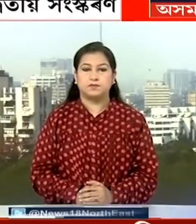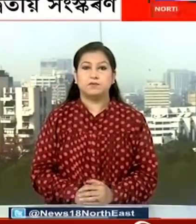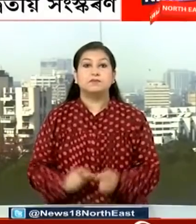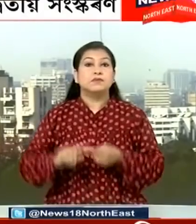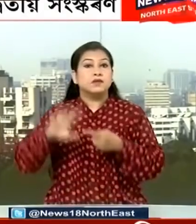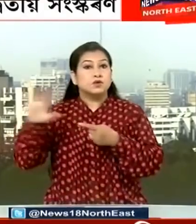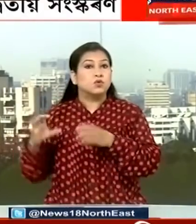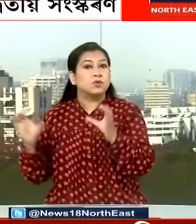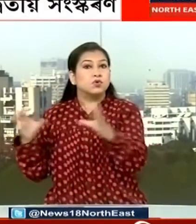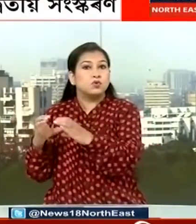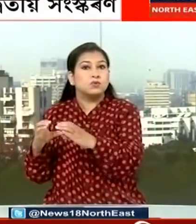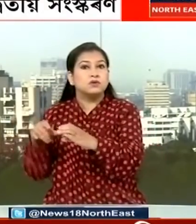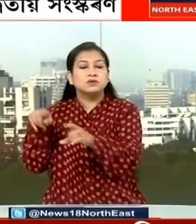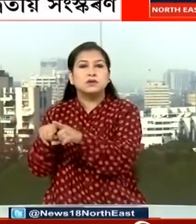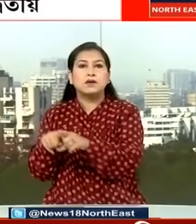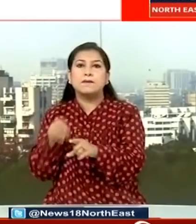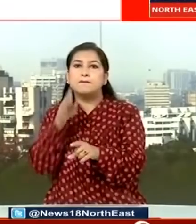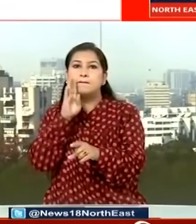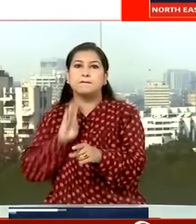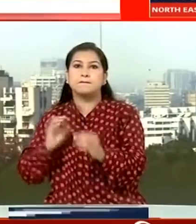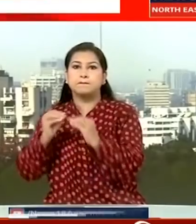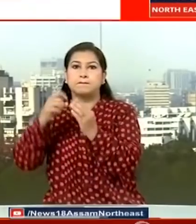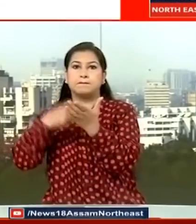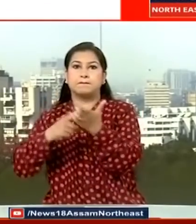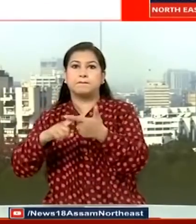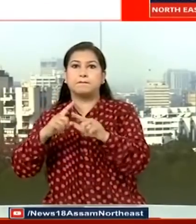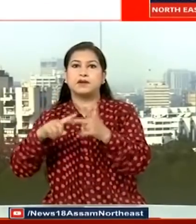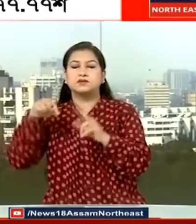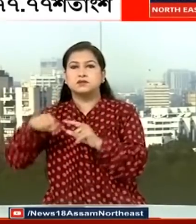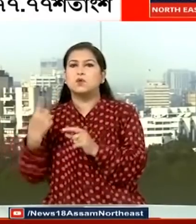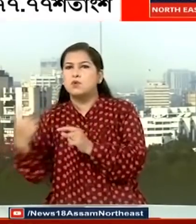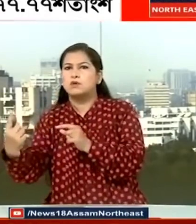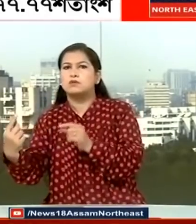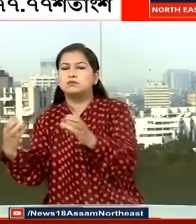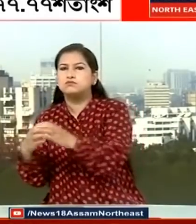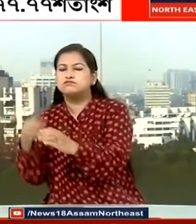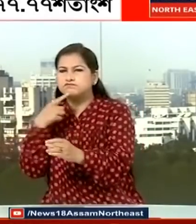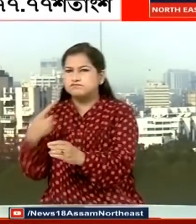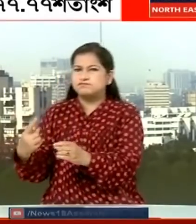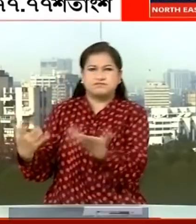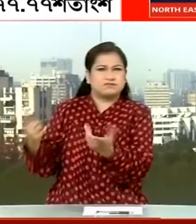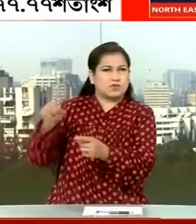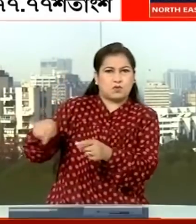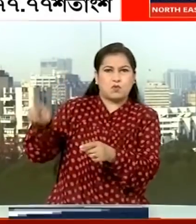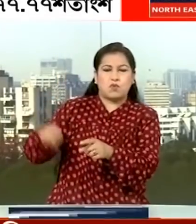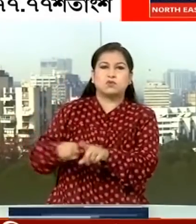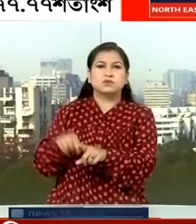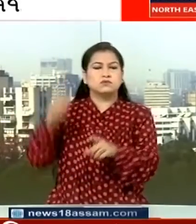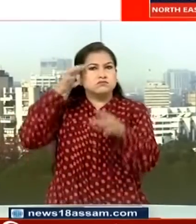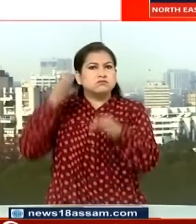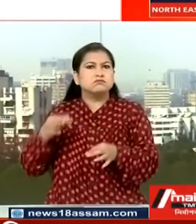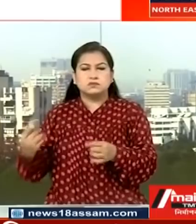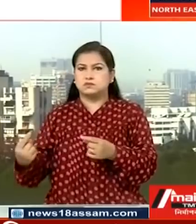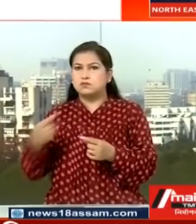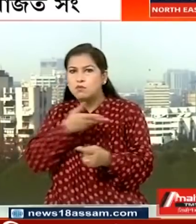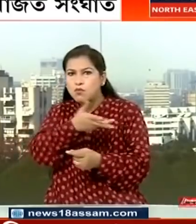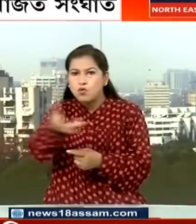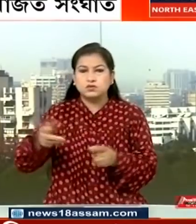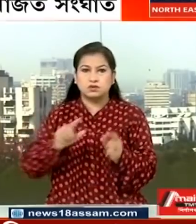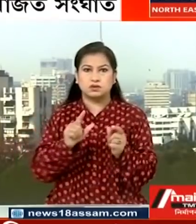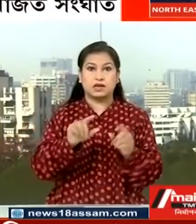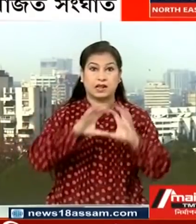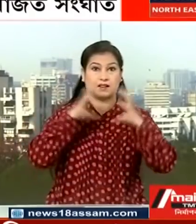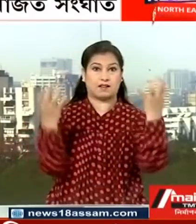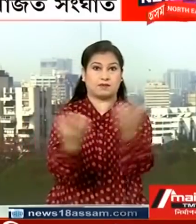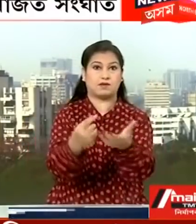यूरोपीय संघ ने ब्रेग्जिट डील पर ब्रिटेन सरकार के एकतरफा फैसले की निंदा की। निर्णय को बताया समझौते और अंतर्राष्ट्रीय कानून